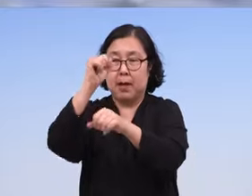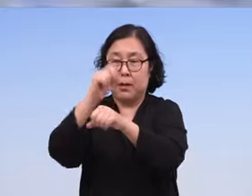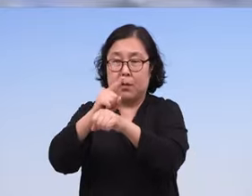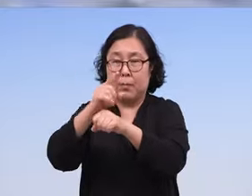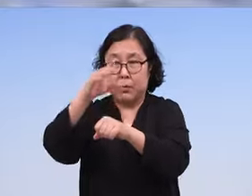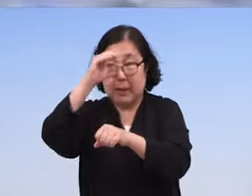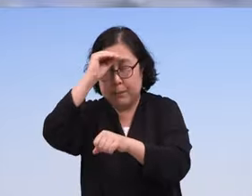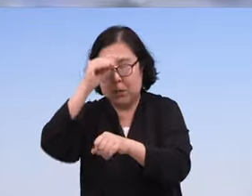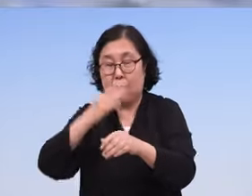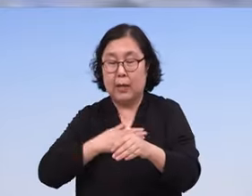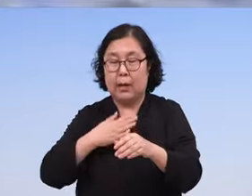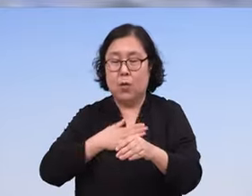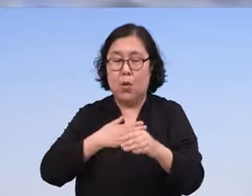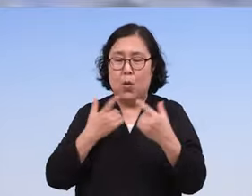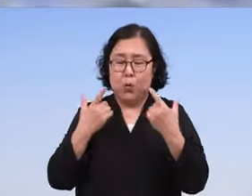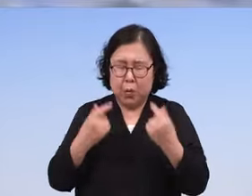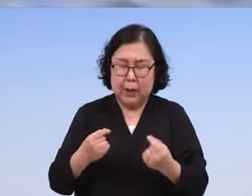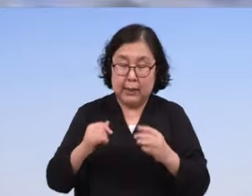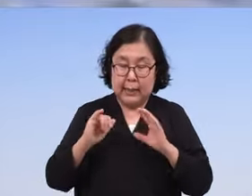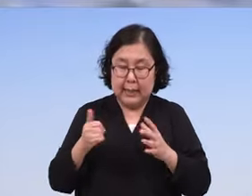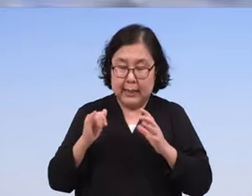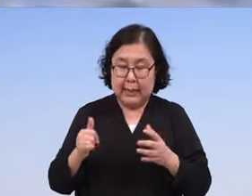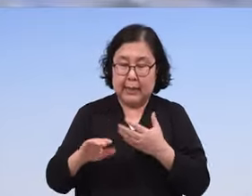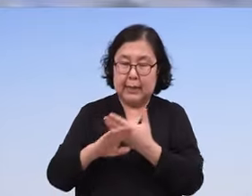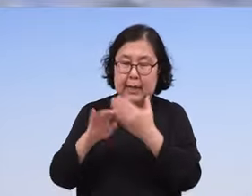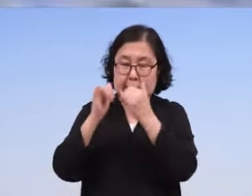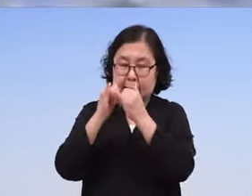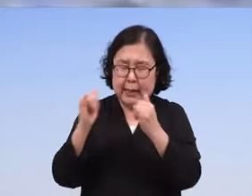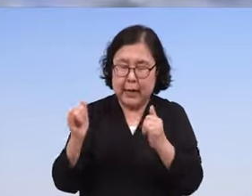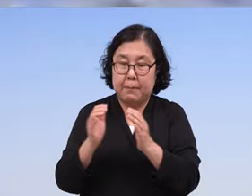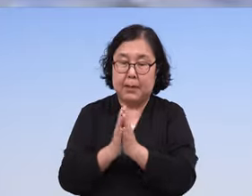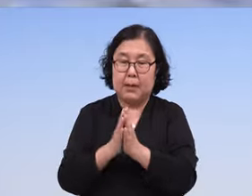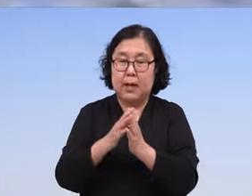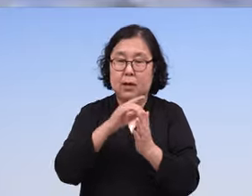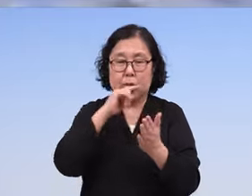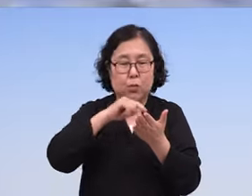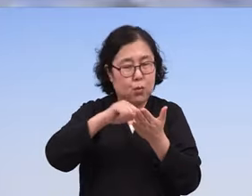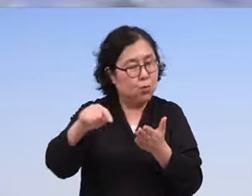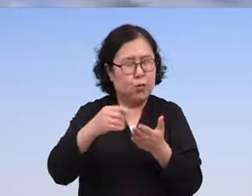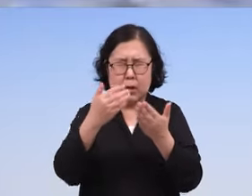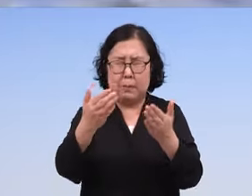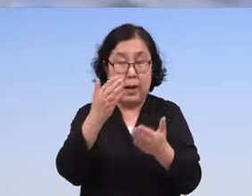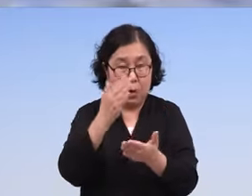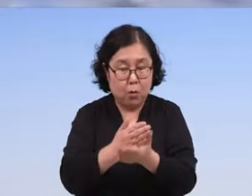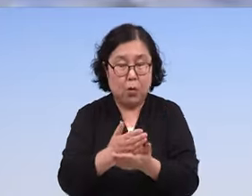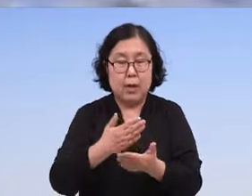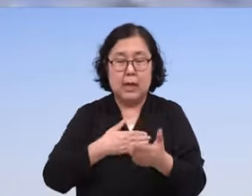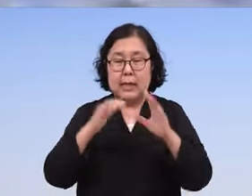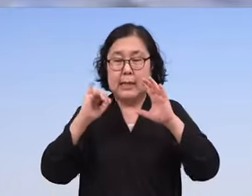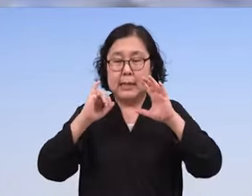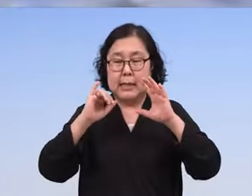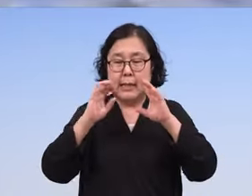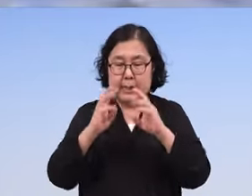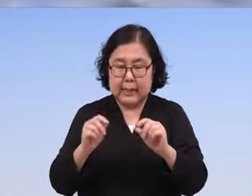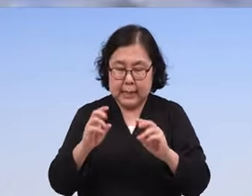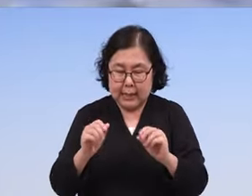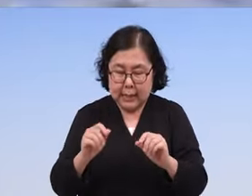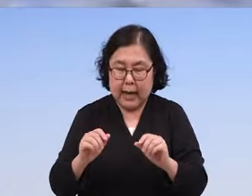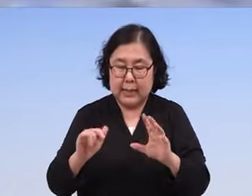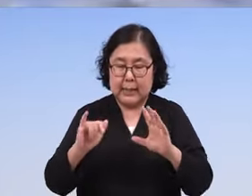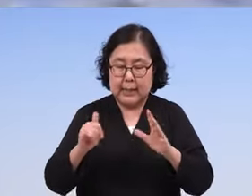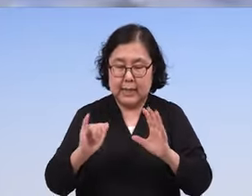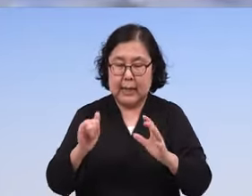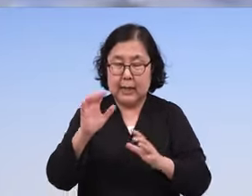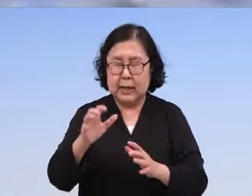성품을 닮아가면서 나도 세상에서 남의 눈에 눈물 흘리게 만드는 짓을 하지 말아야 되겠다. 나도 이 땅에서 이